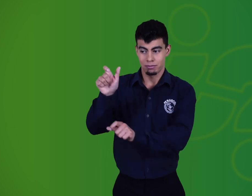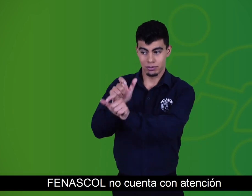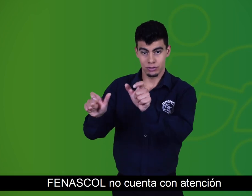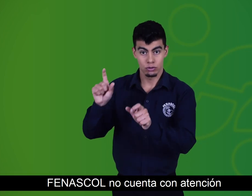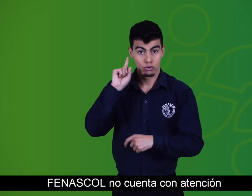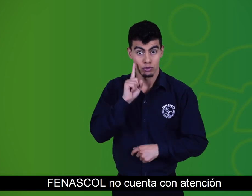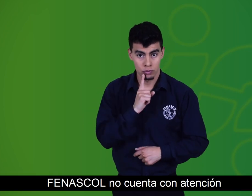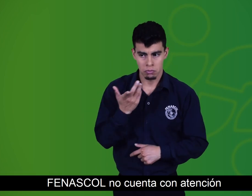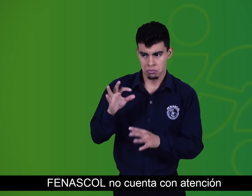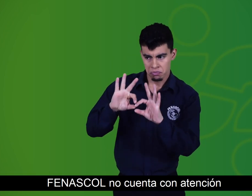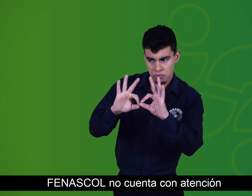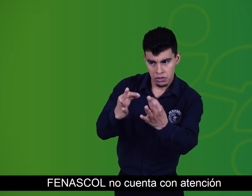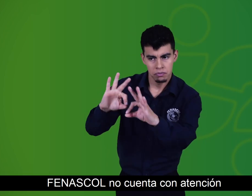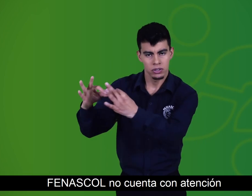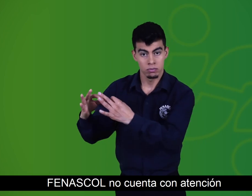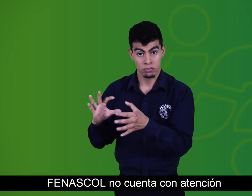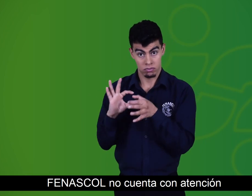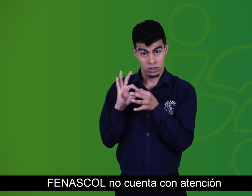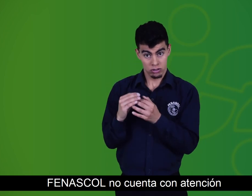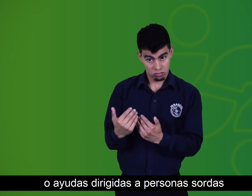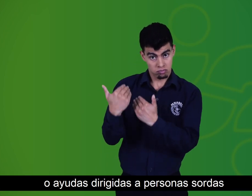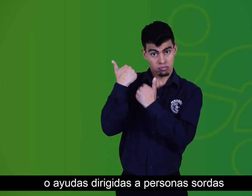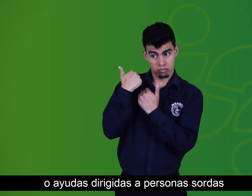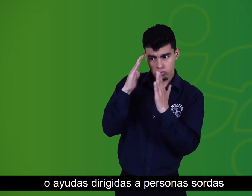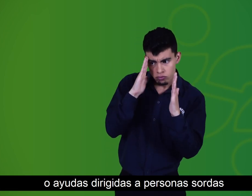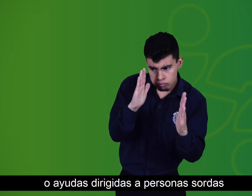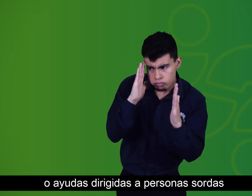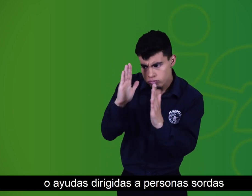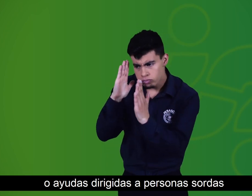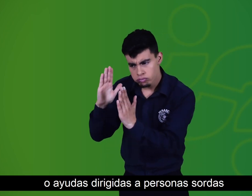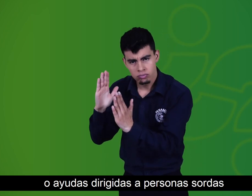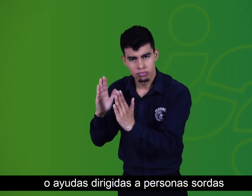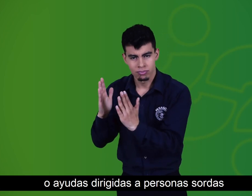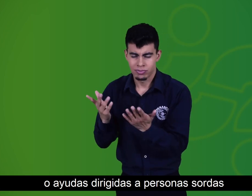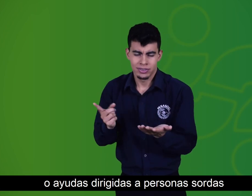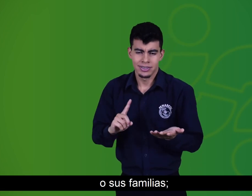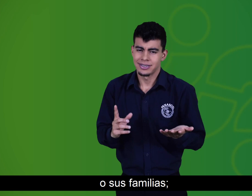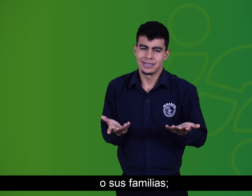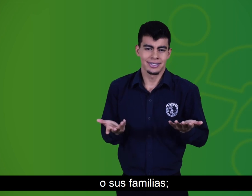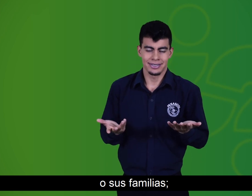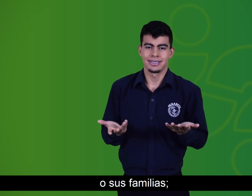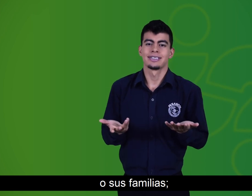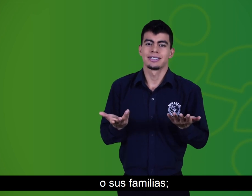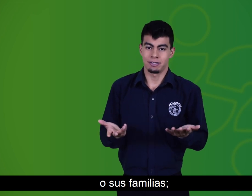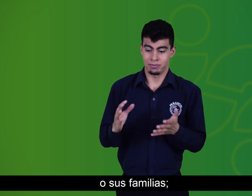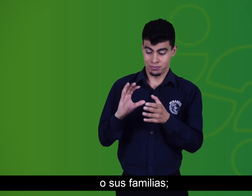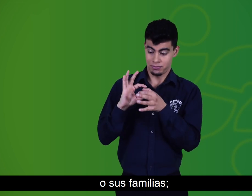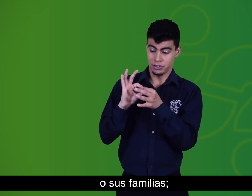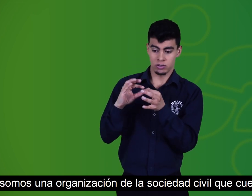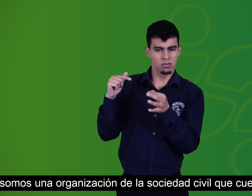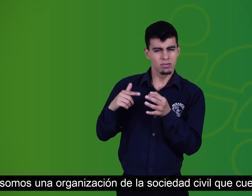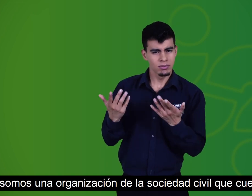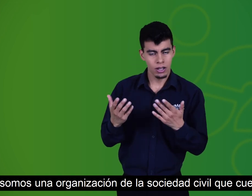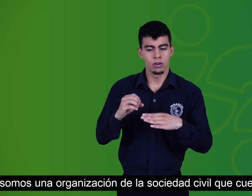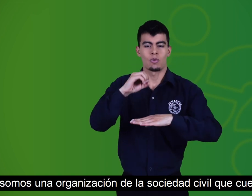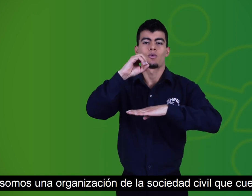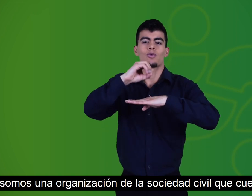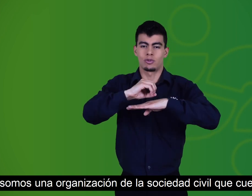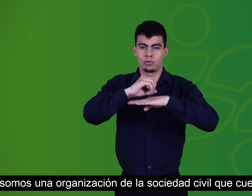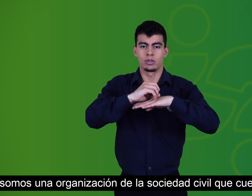FENASCOL no cuenta con atención o ayudas dirigidas a personas sordas o sus familias. Somos una organización de la